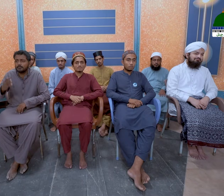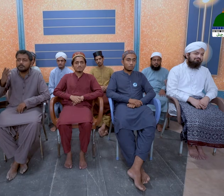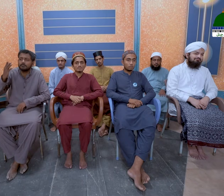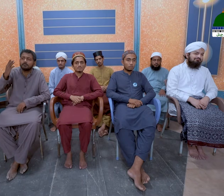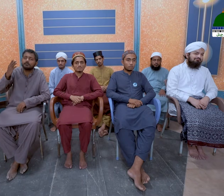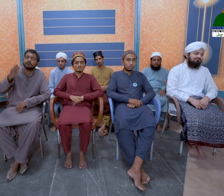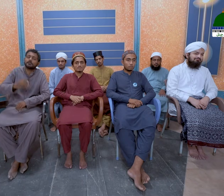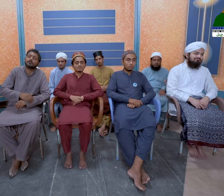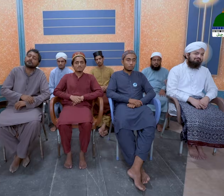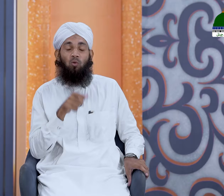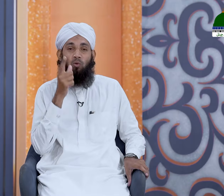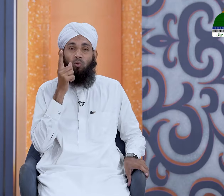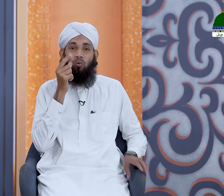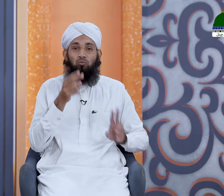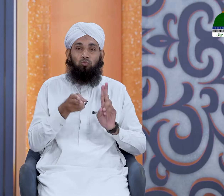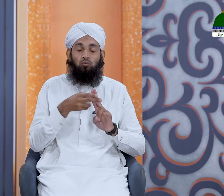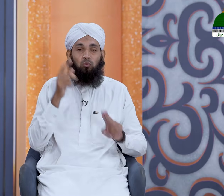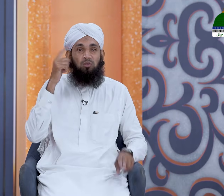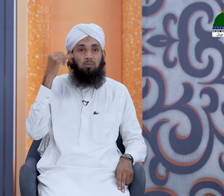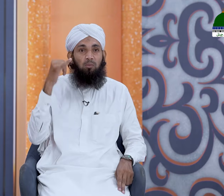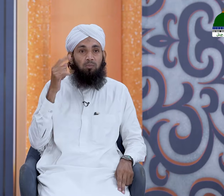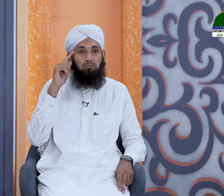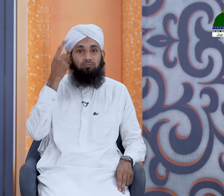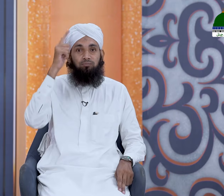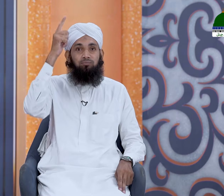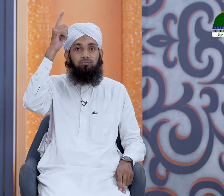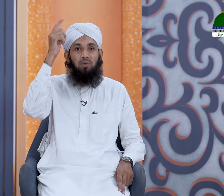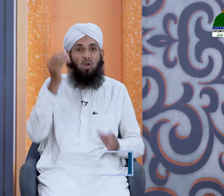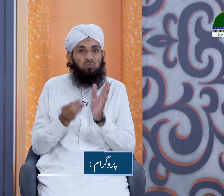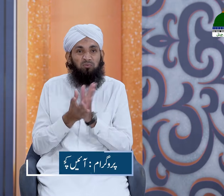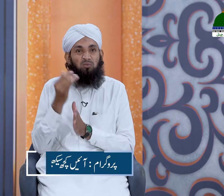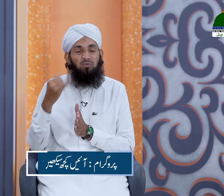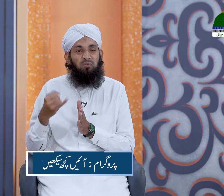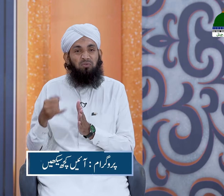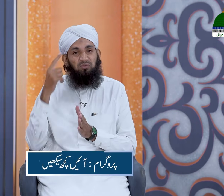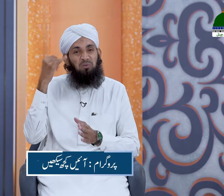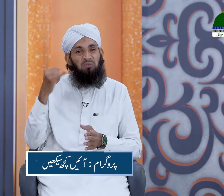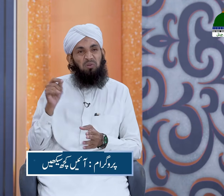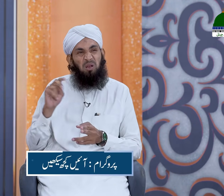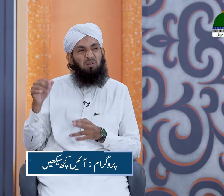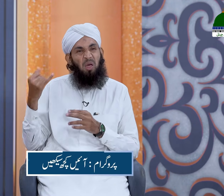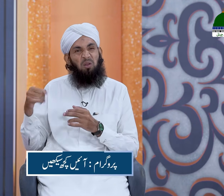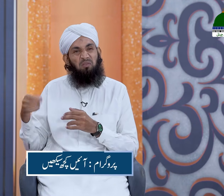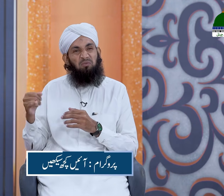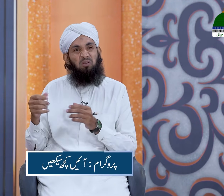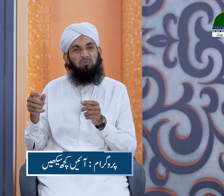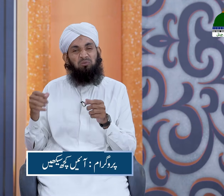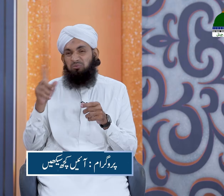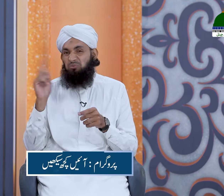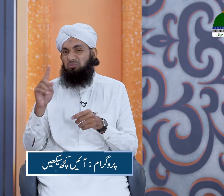اب وہ جو دوست تھا جس نے اپنے ذہن میں طرح طرح کے خیالات لے کر آیا تھا اپنے دوست کے بارے میں، مطلبی فلاں فلاں، اس طرح اس کے